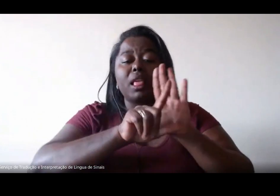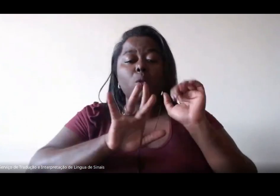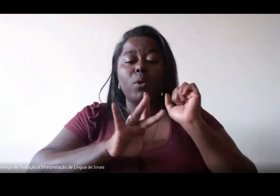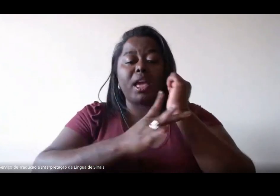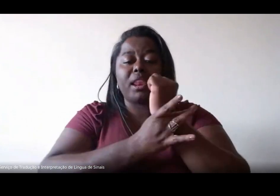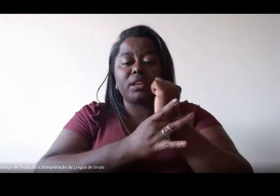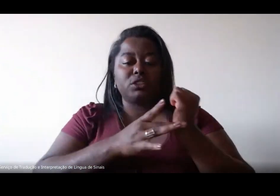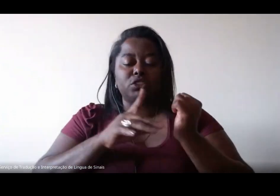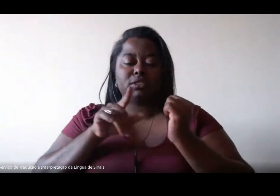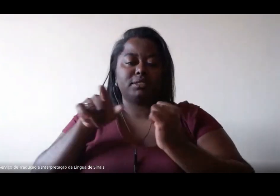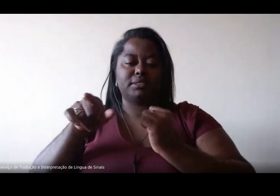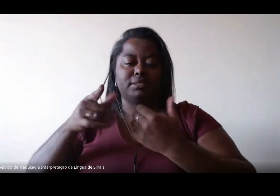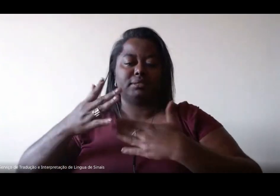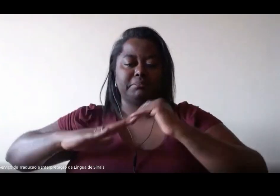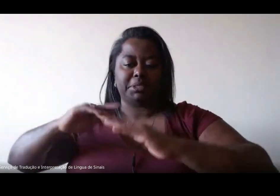Né?